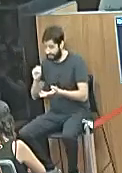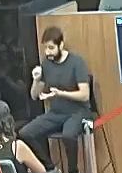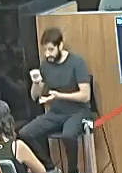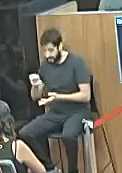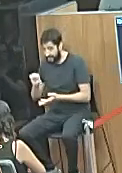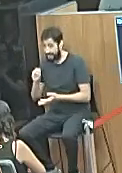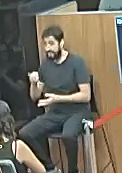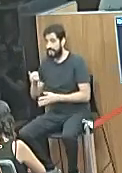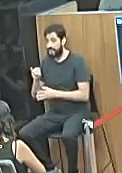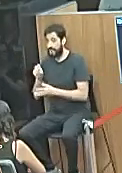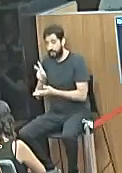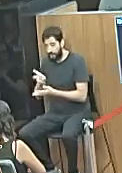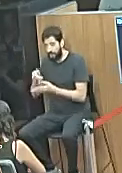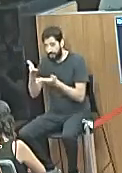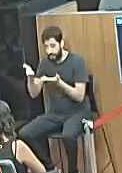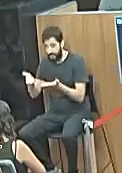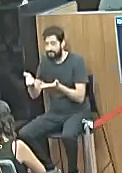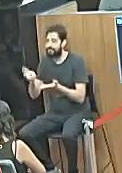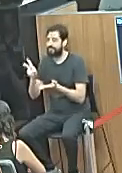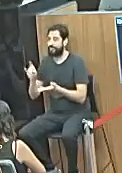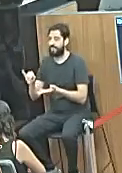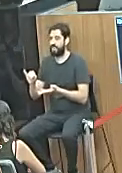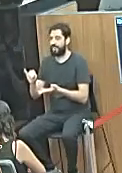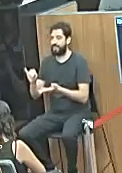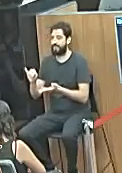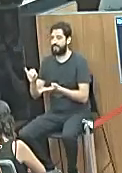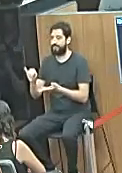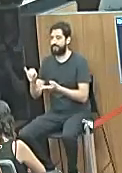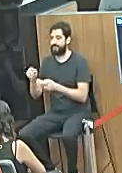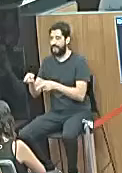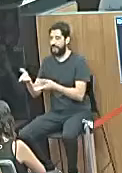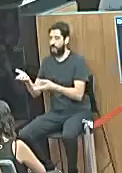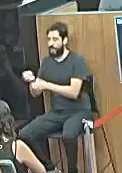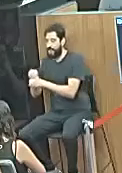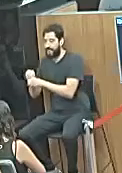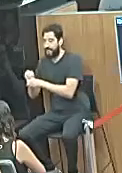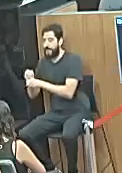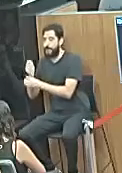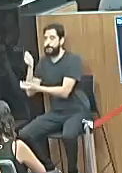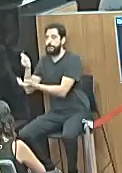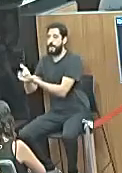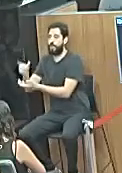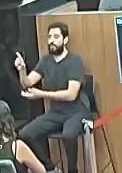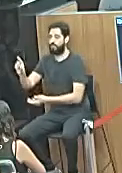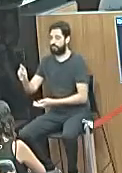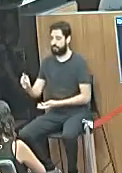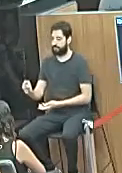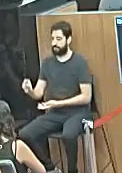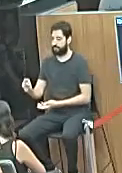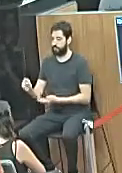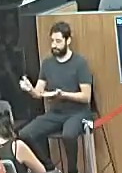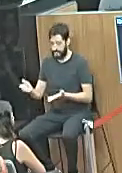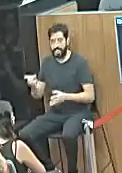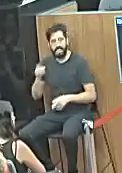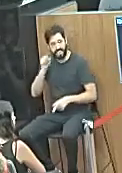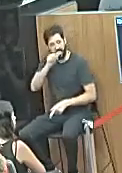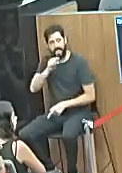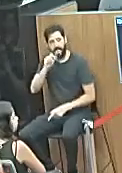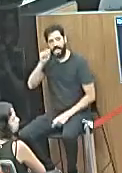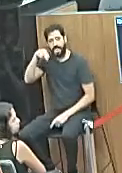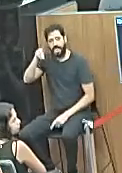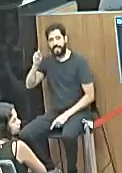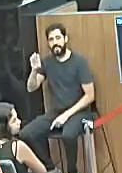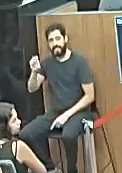assim vai ser o ano que - pagou não é isso andré andré que sempre participou desde a criação